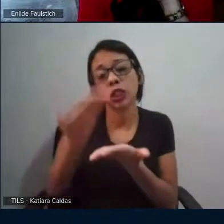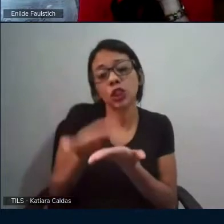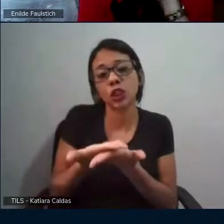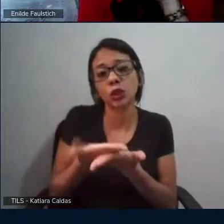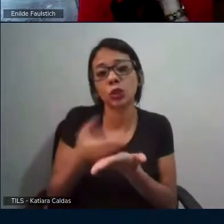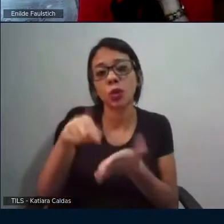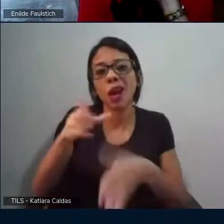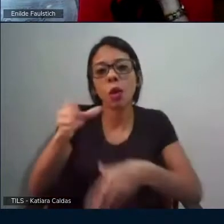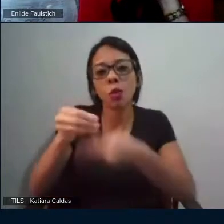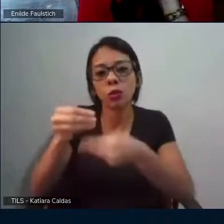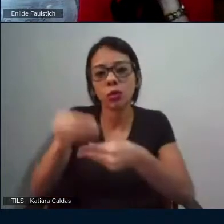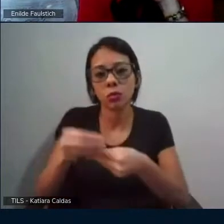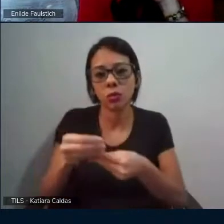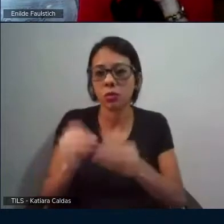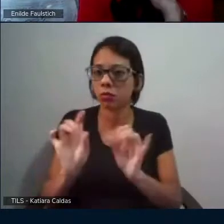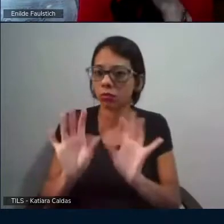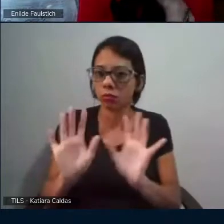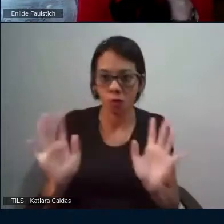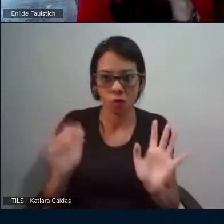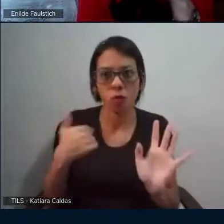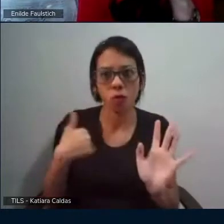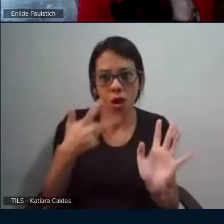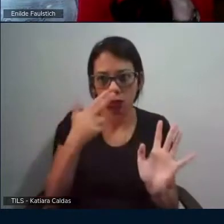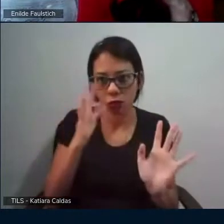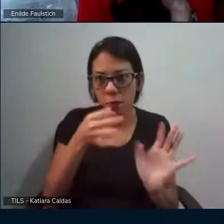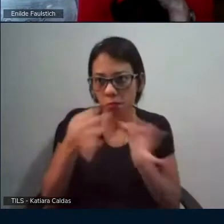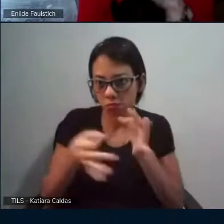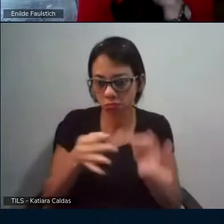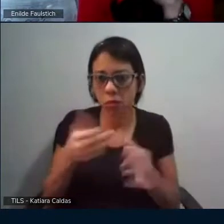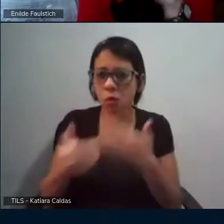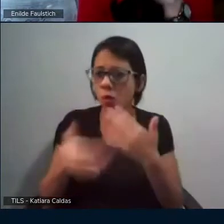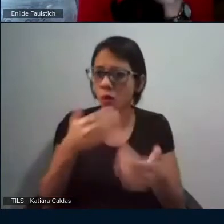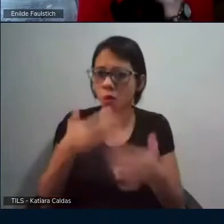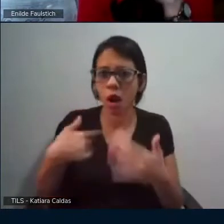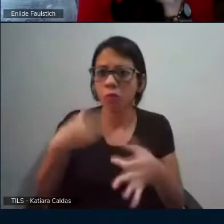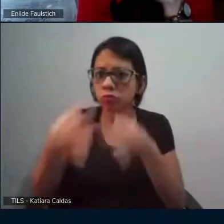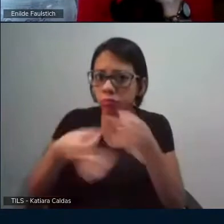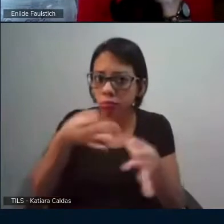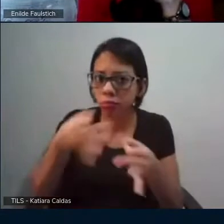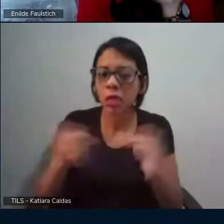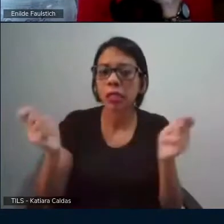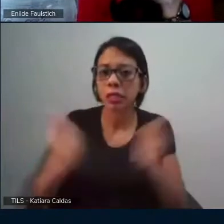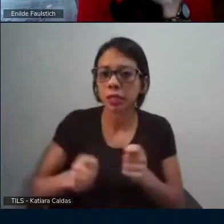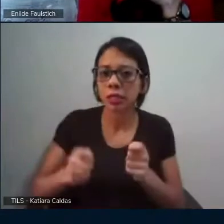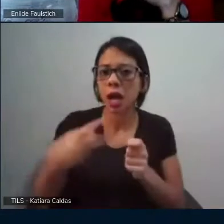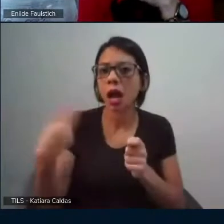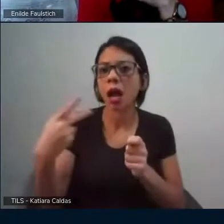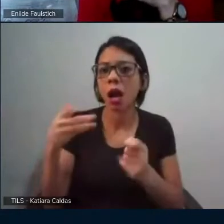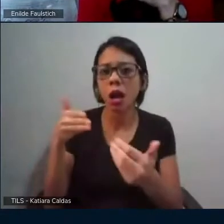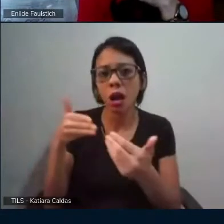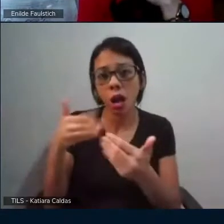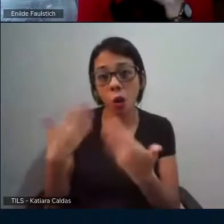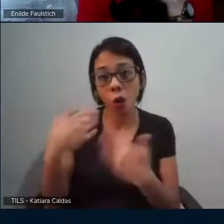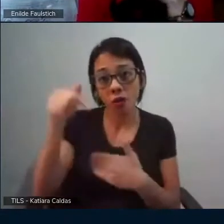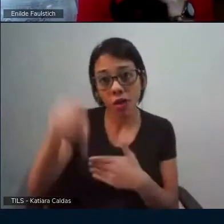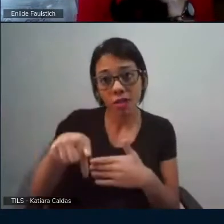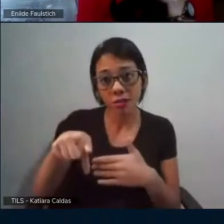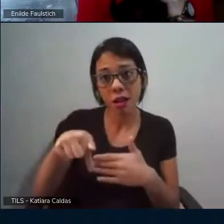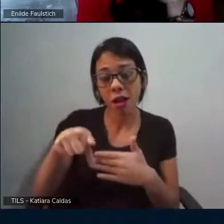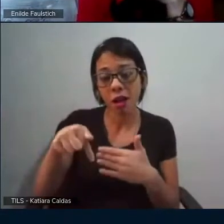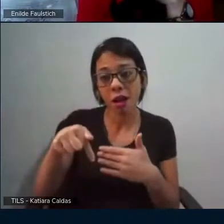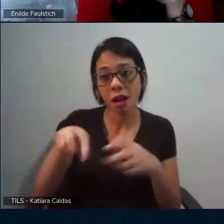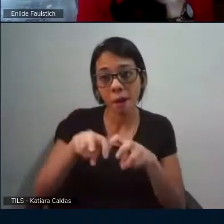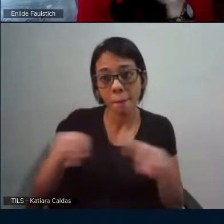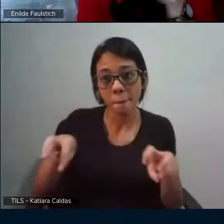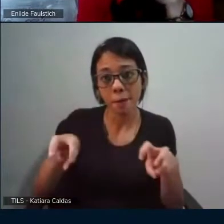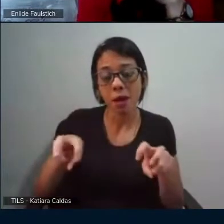são contribuições apenas e que qualquer fala minha, eu acredito que a gente possa conversar aqui, mas que a